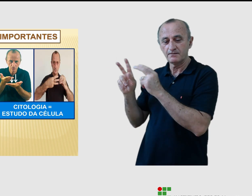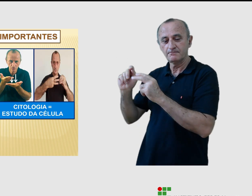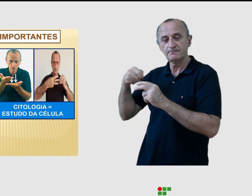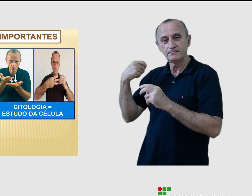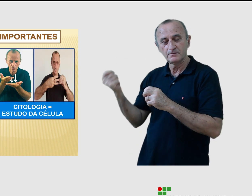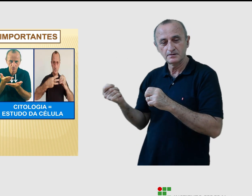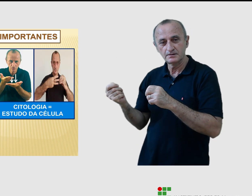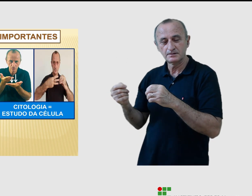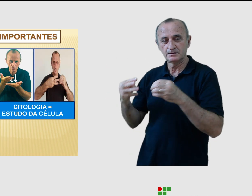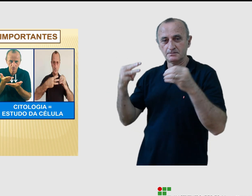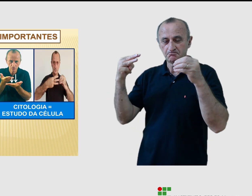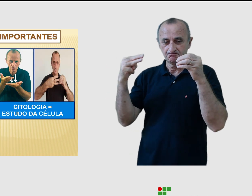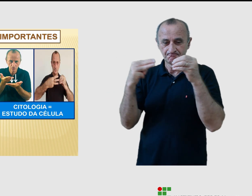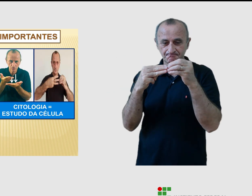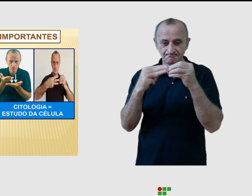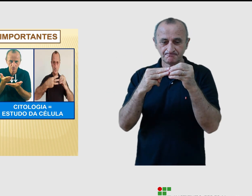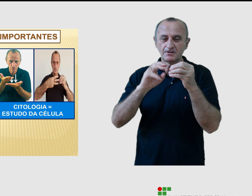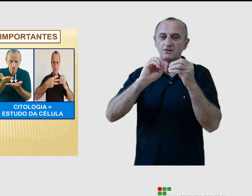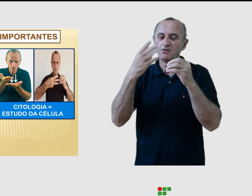Veja aqui,